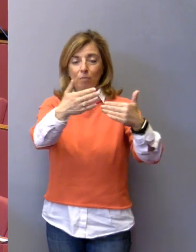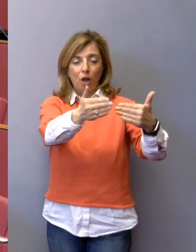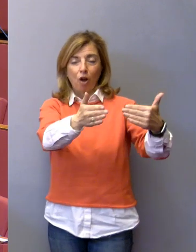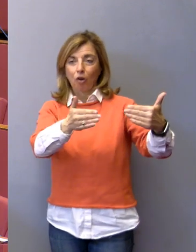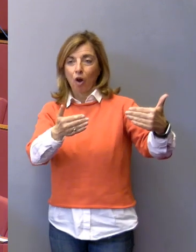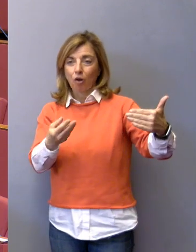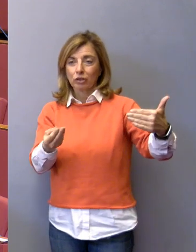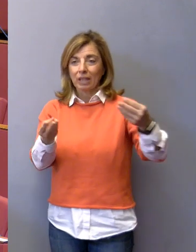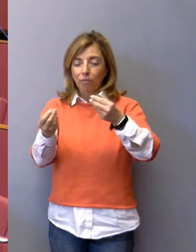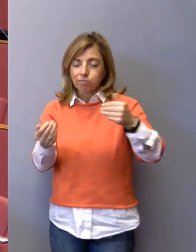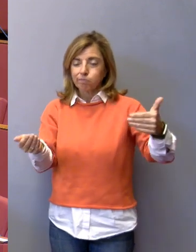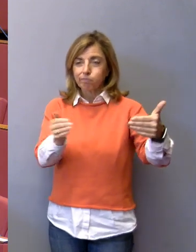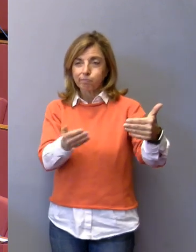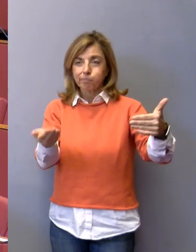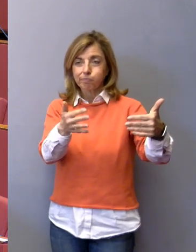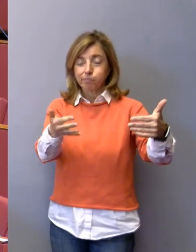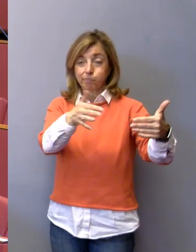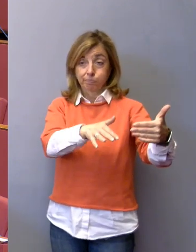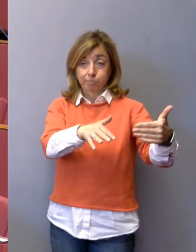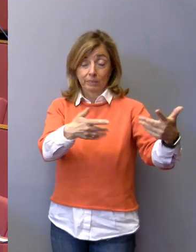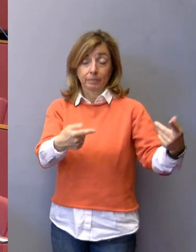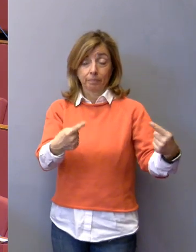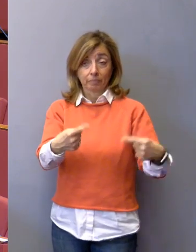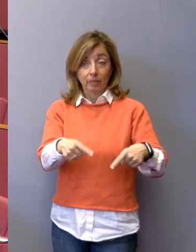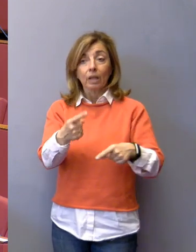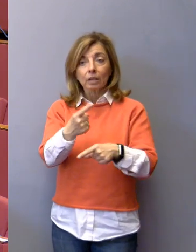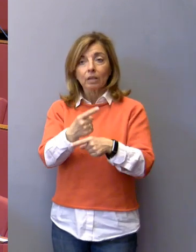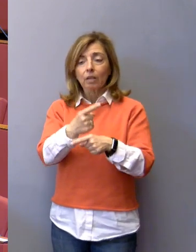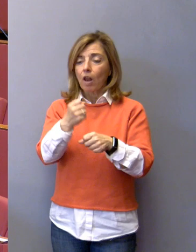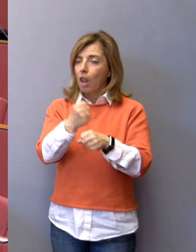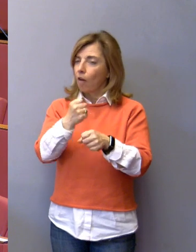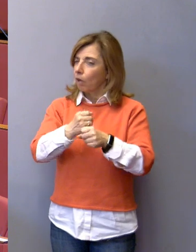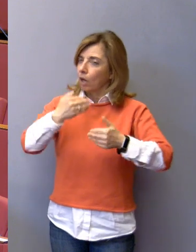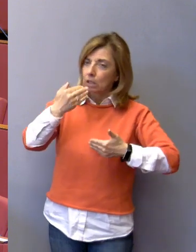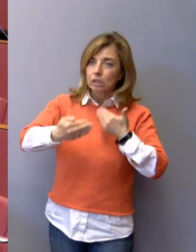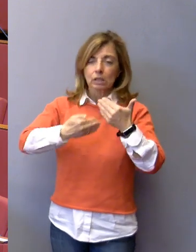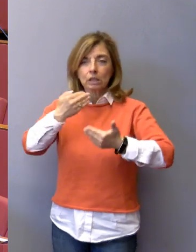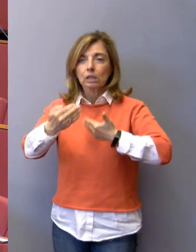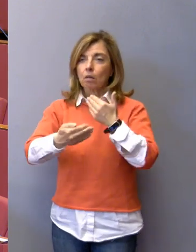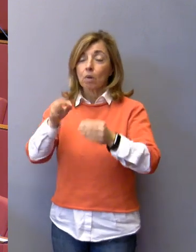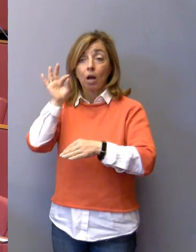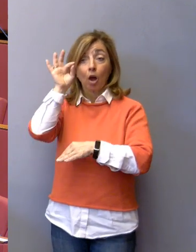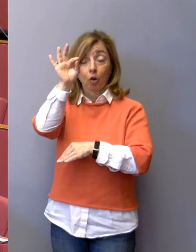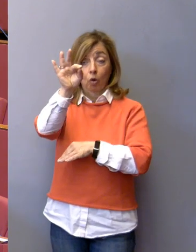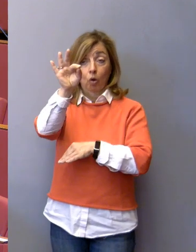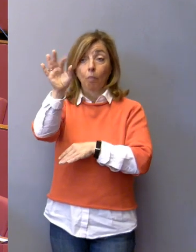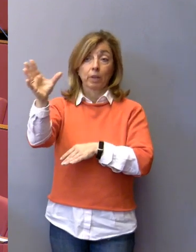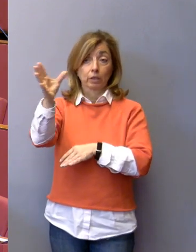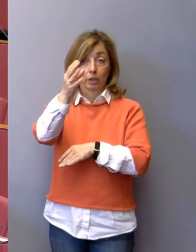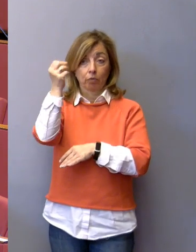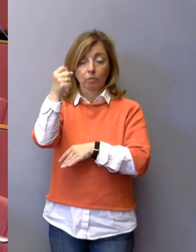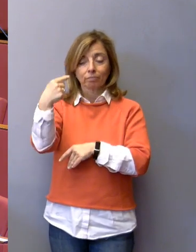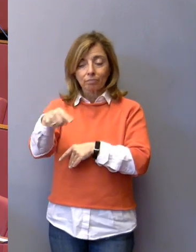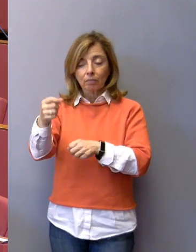tenacemente per arrivare a un all'obiettivo comune di sbloccare